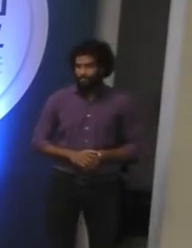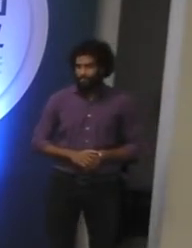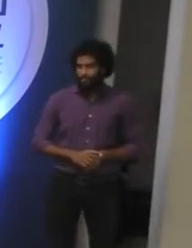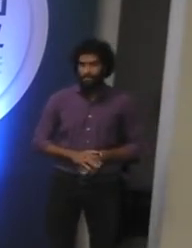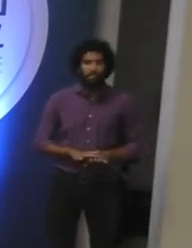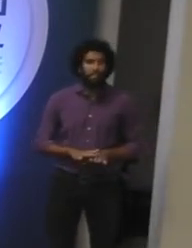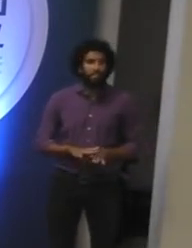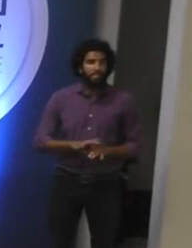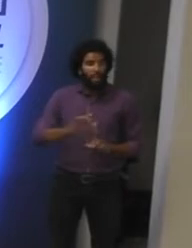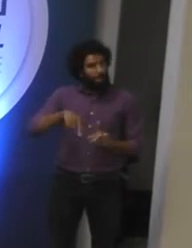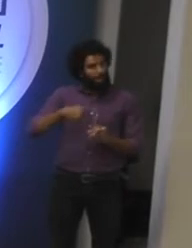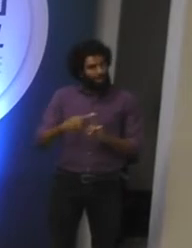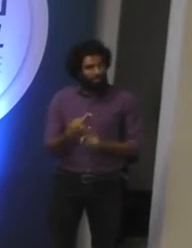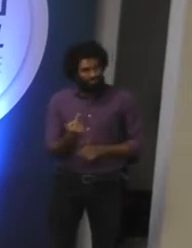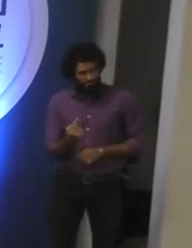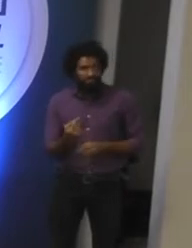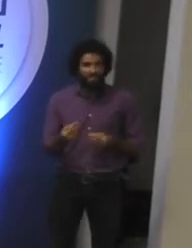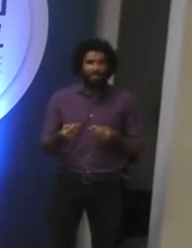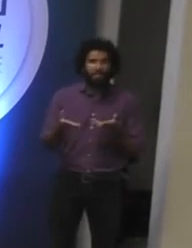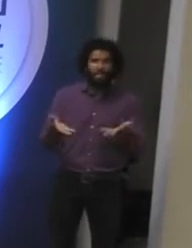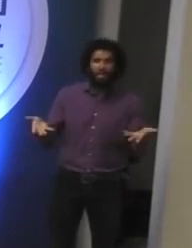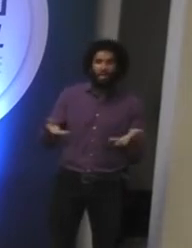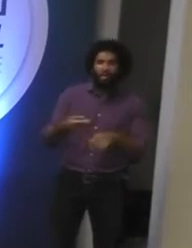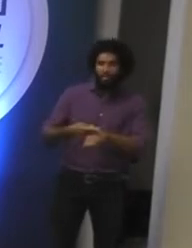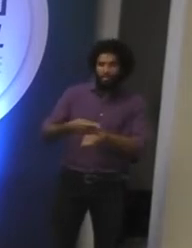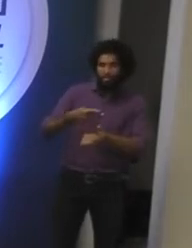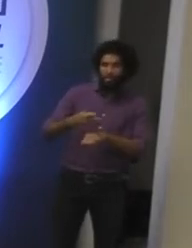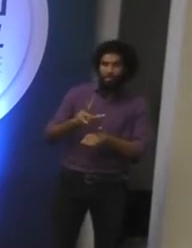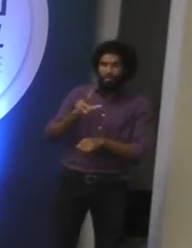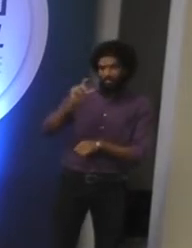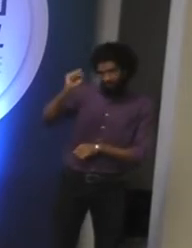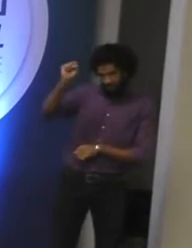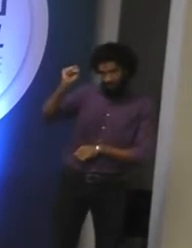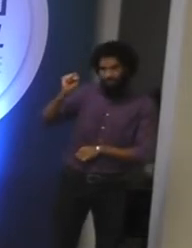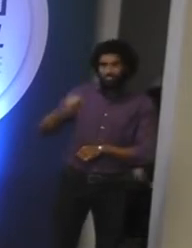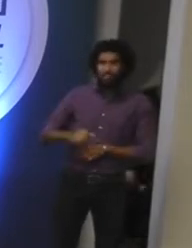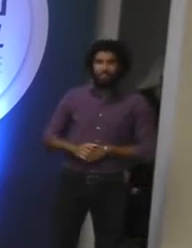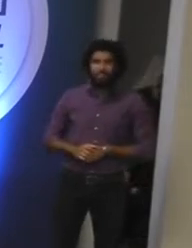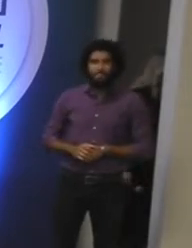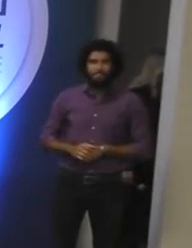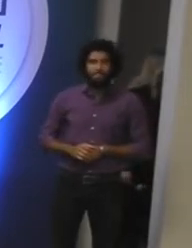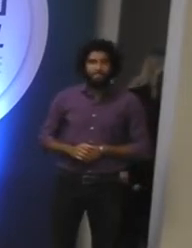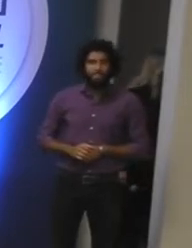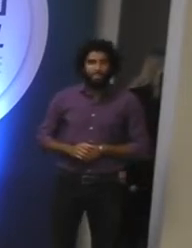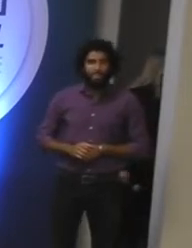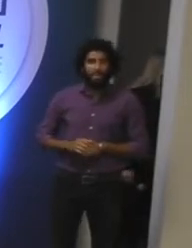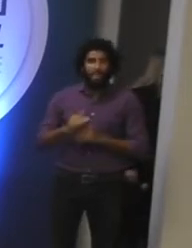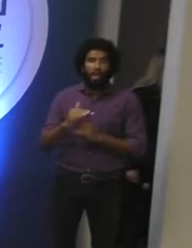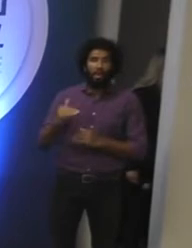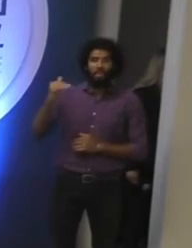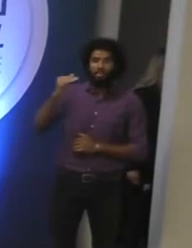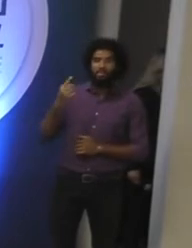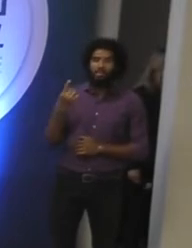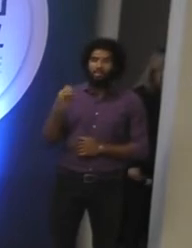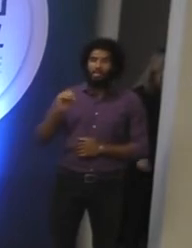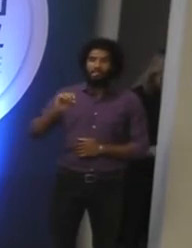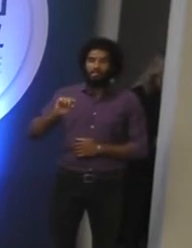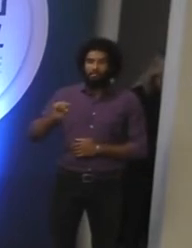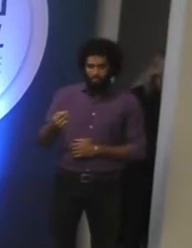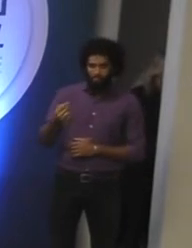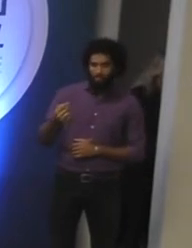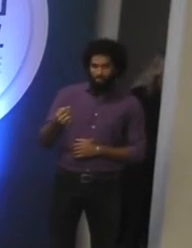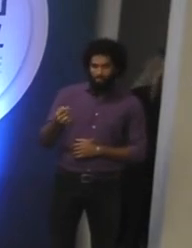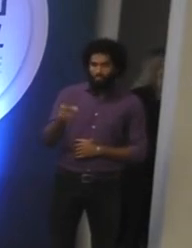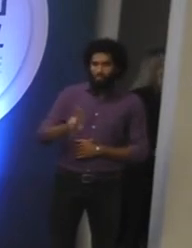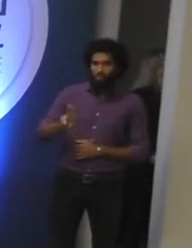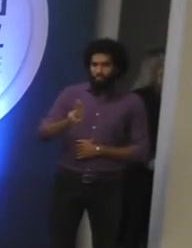Vamos para mais uma. Entrega agora do prêmio para a vencedora da categoria permissionárias acima de 10 mil consumidoras.